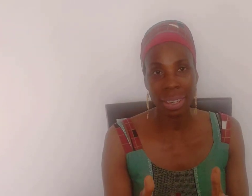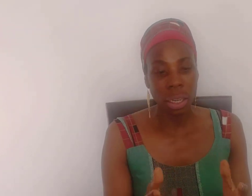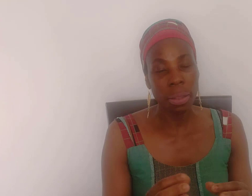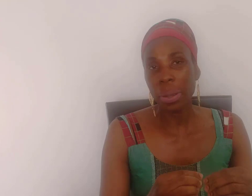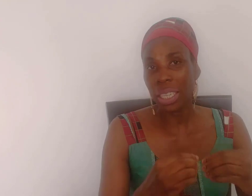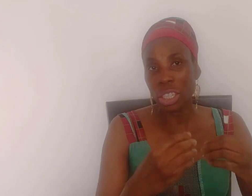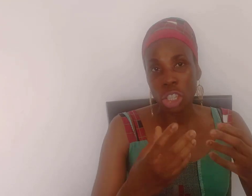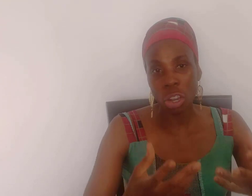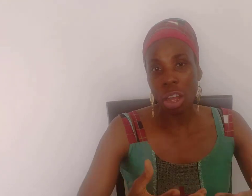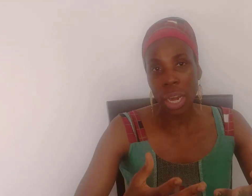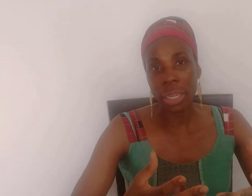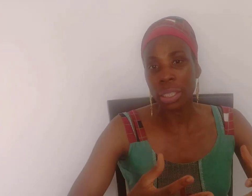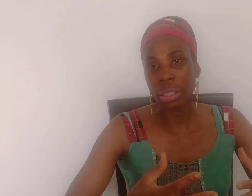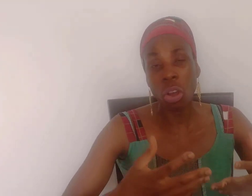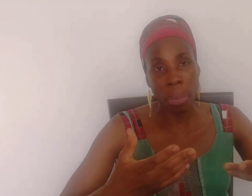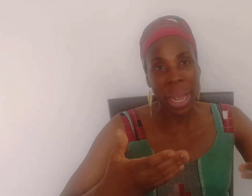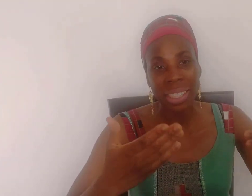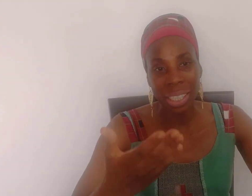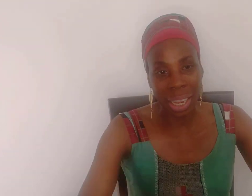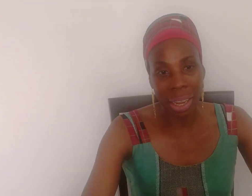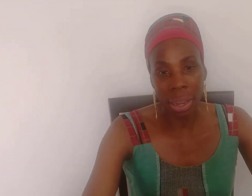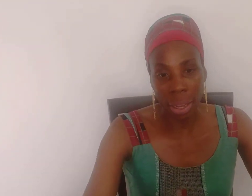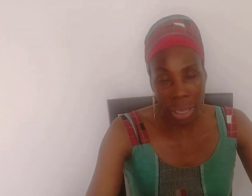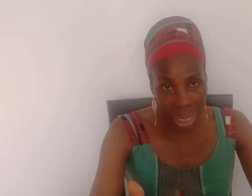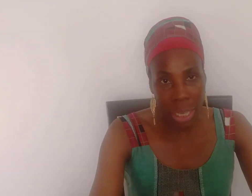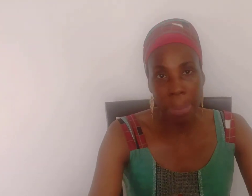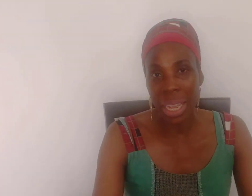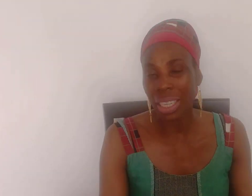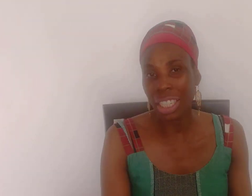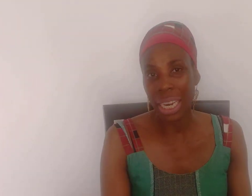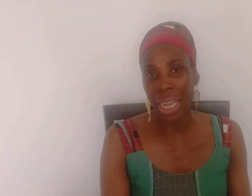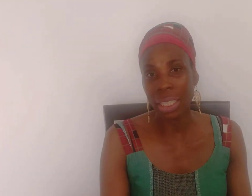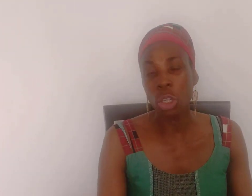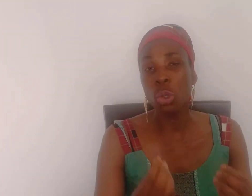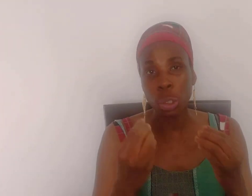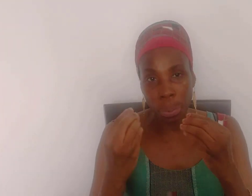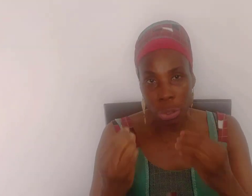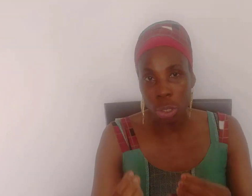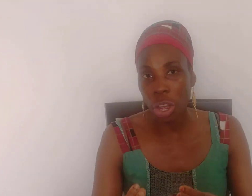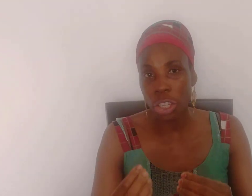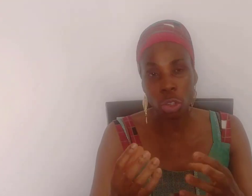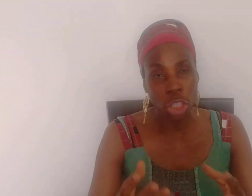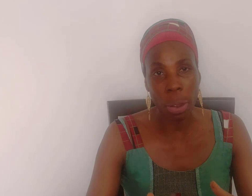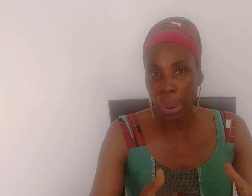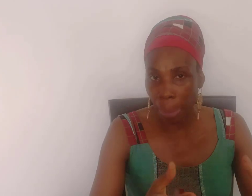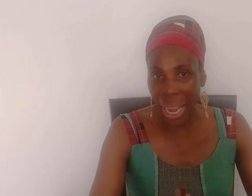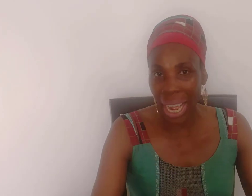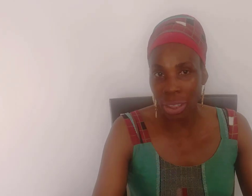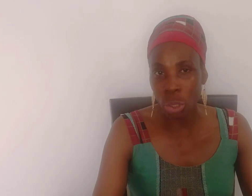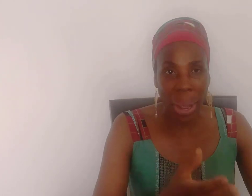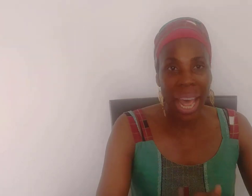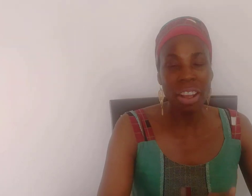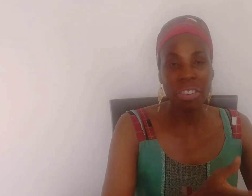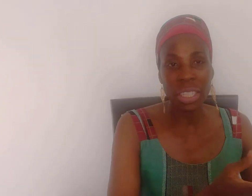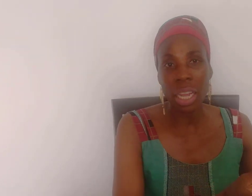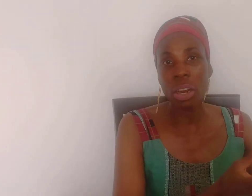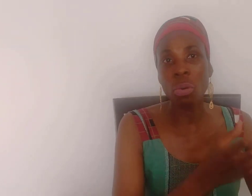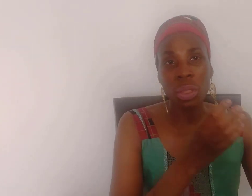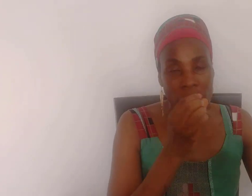E depois as escolas normais que recebem essas crianças, os professores não estão preparados para fazer um